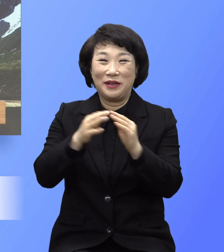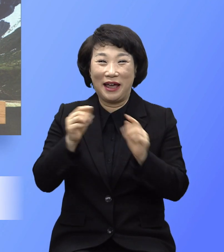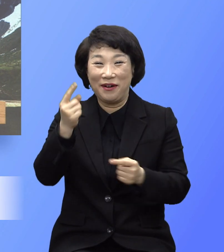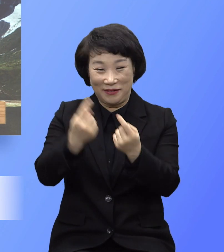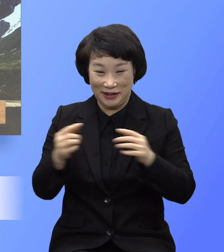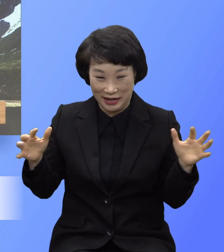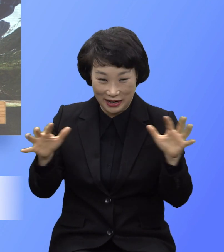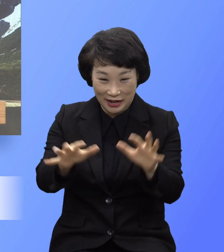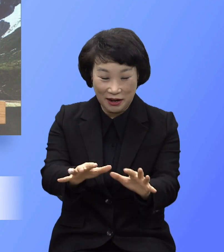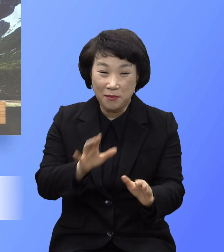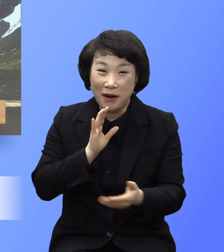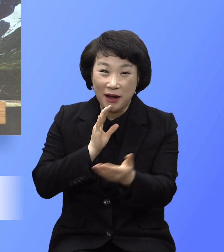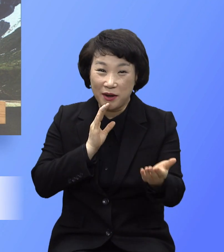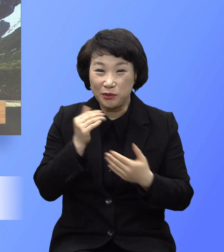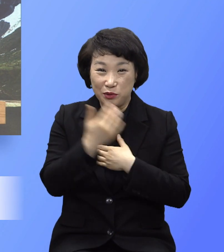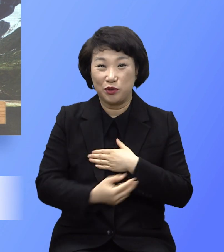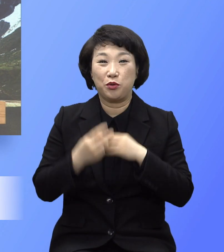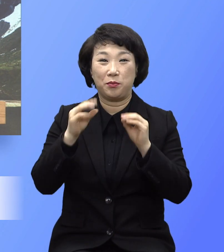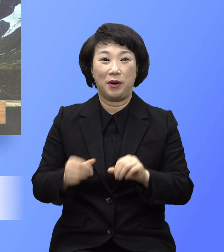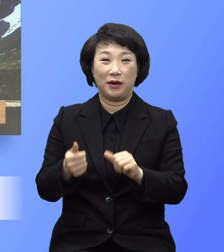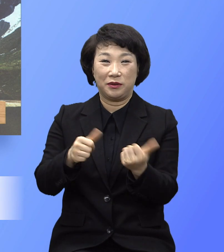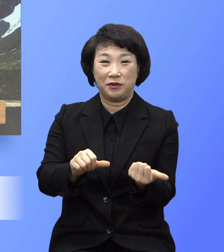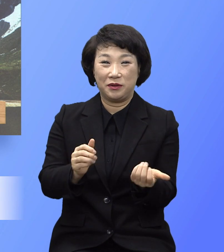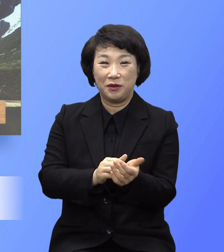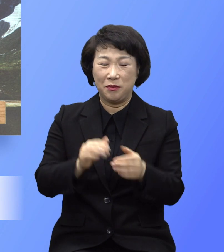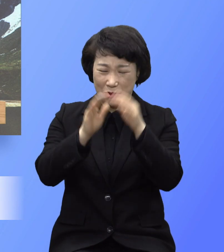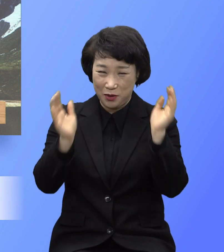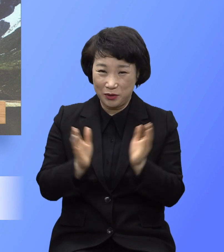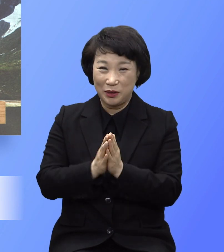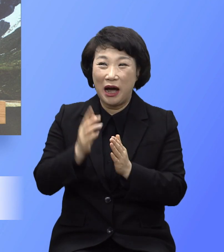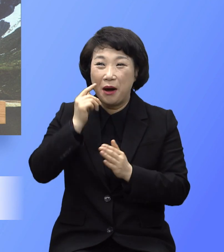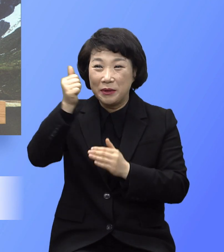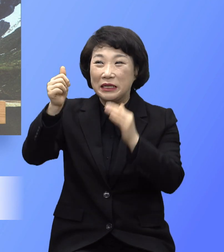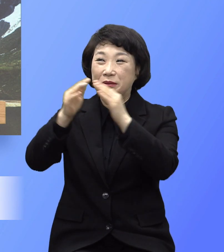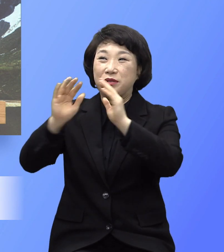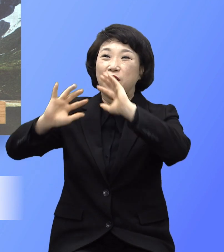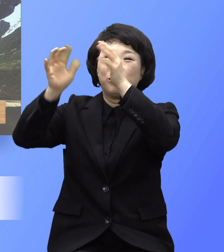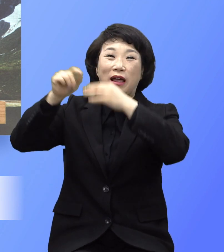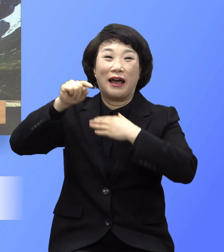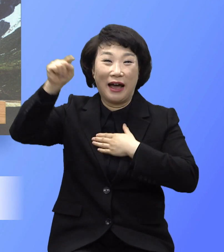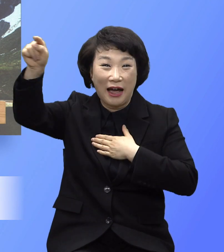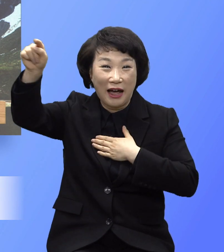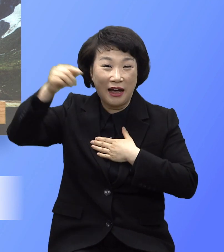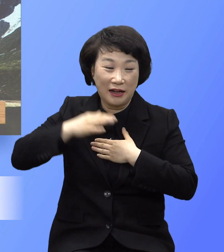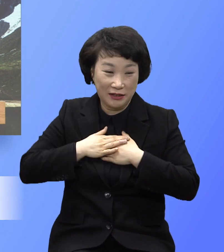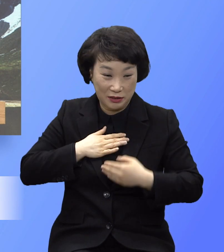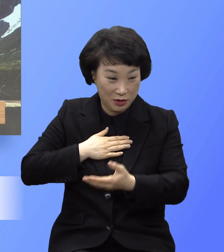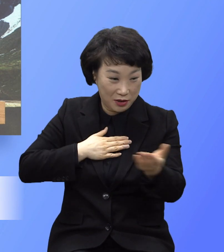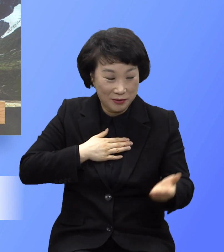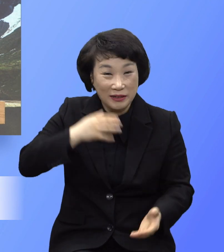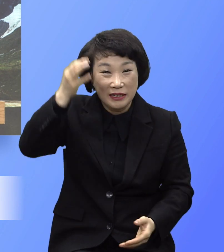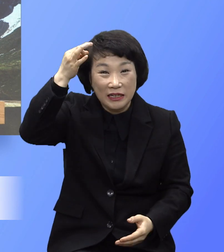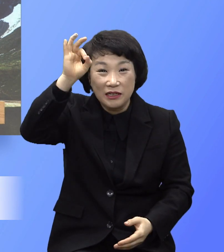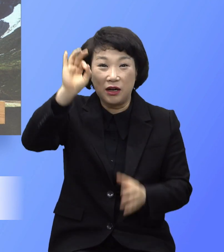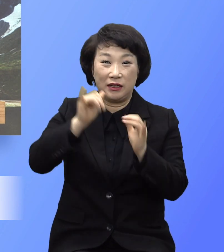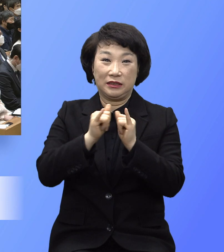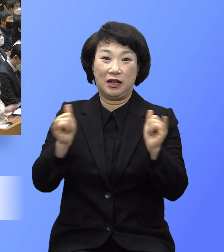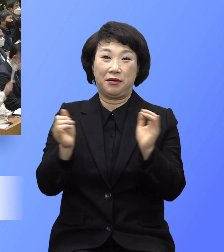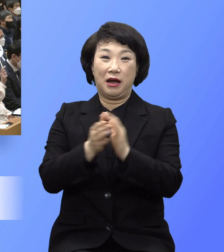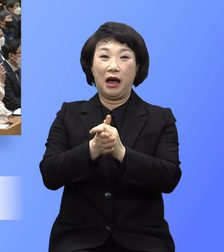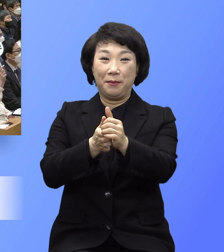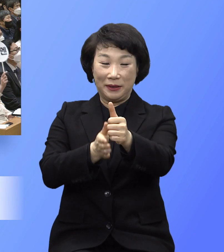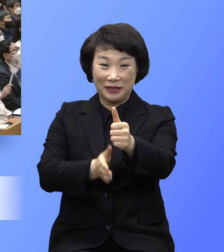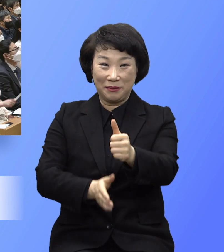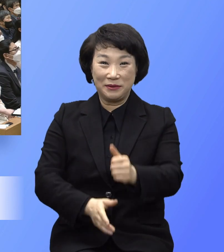오지만 육체가 끝나면 전부 아버지 집 천국에 간다는 사실을 인정하시면 아멘